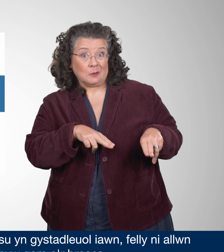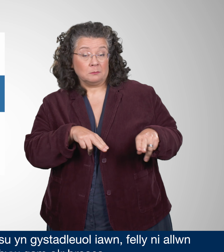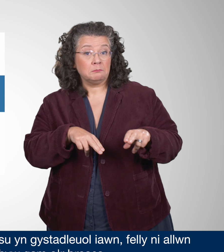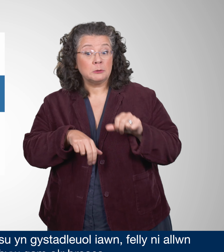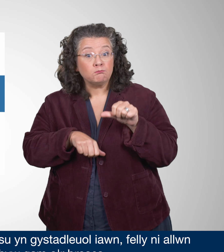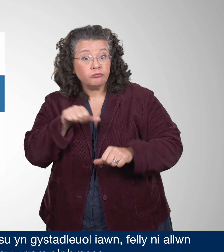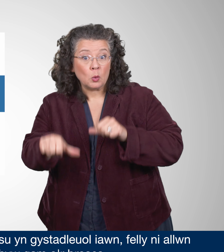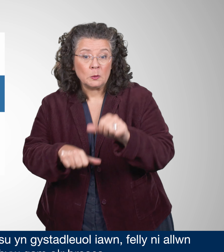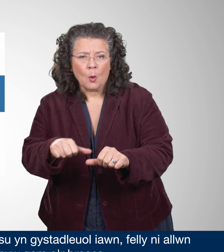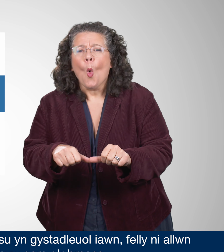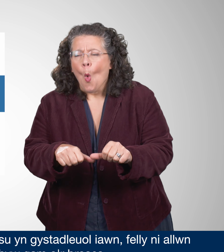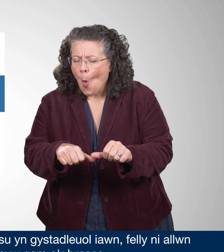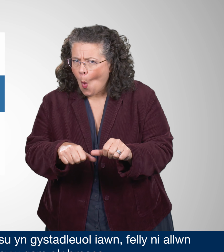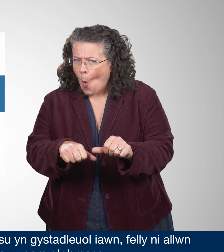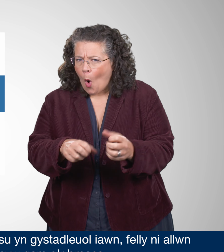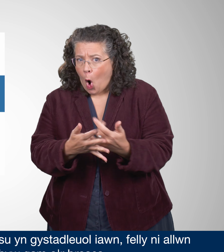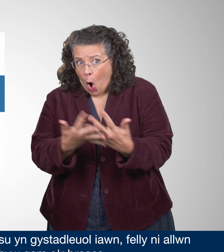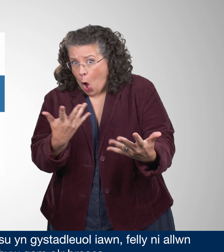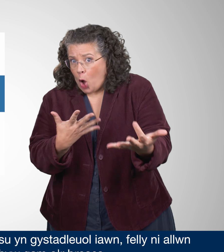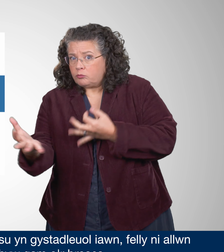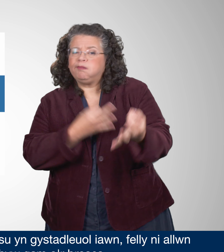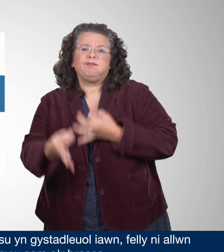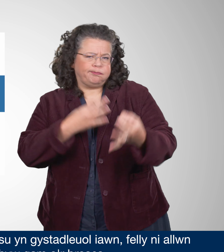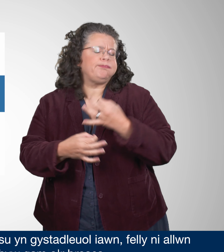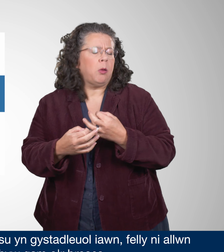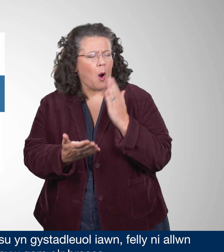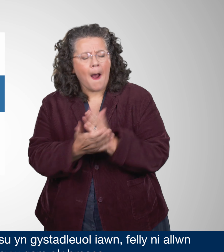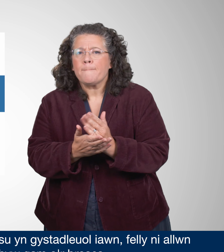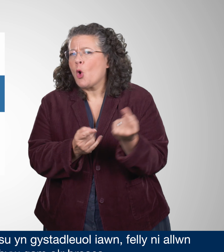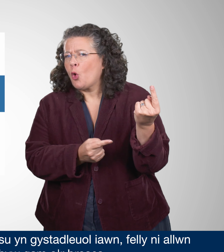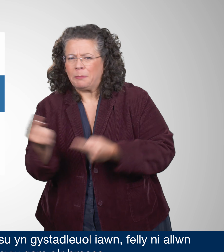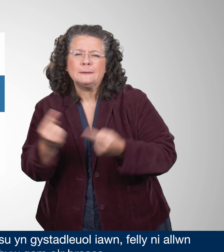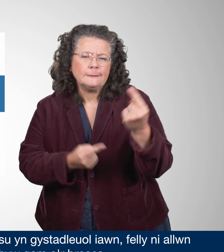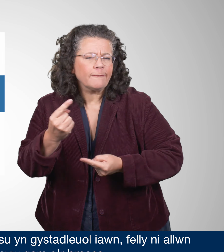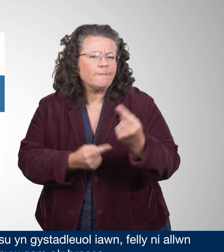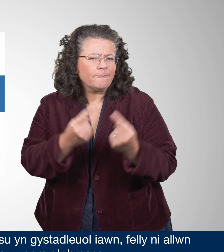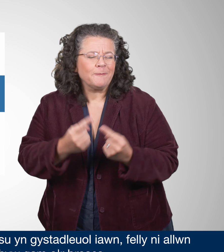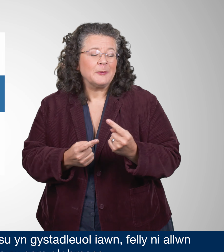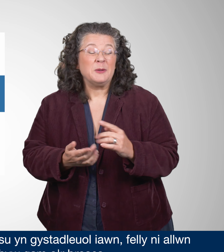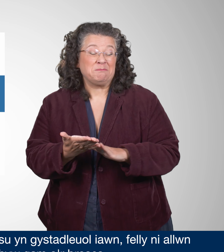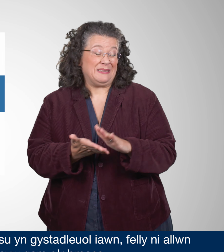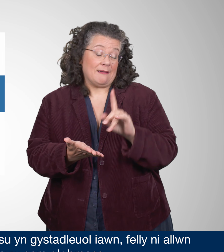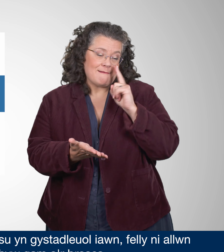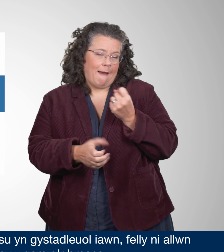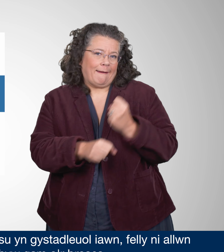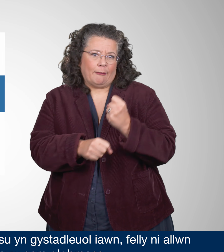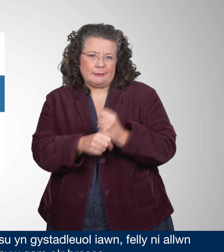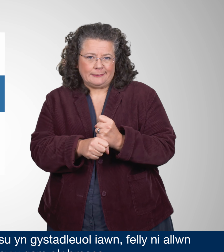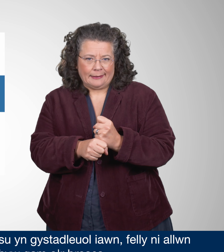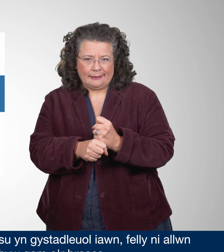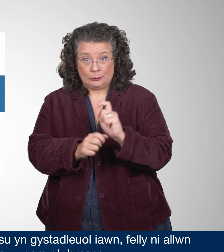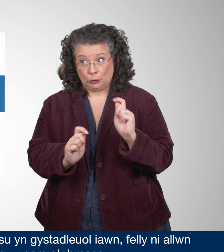bwysig nodi bod ein prosesau asesu yn gystadleuol iawn, felly ni